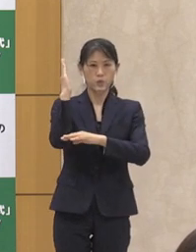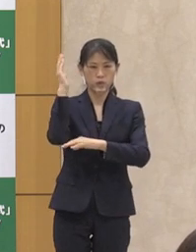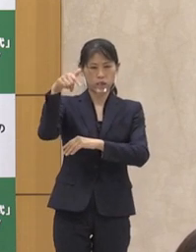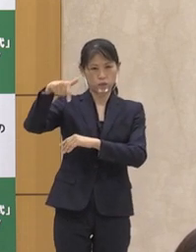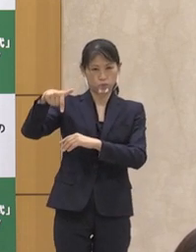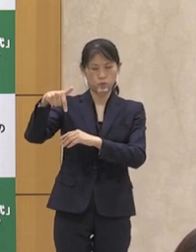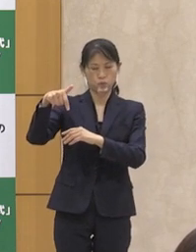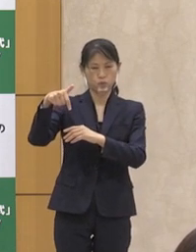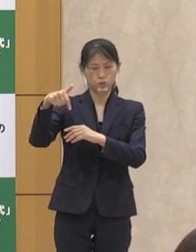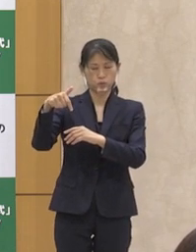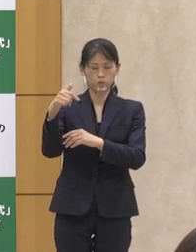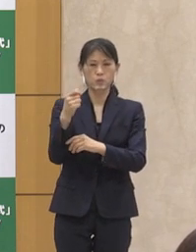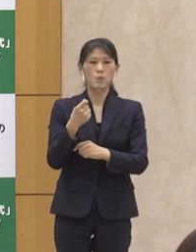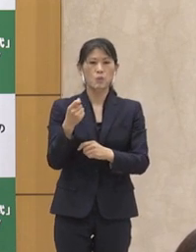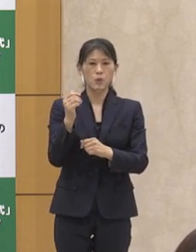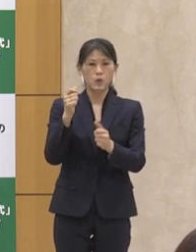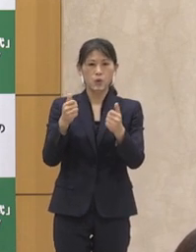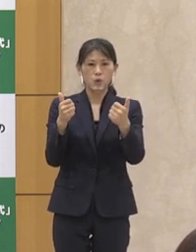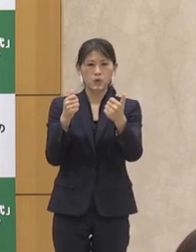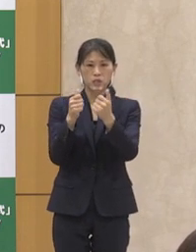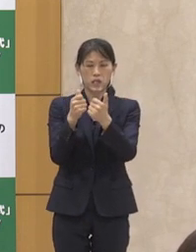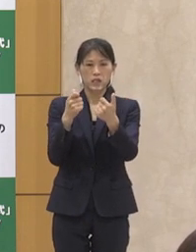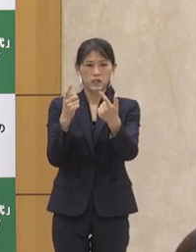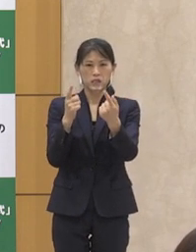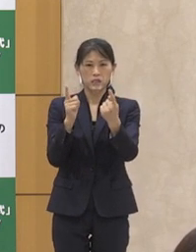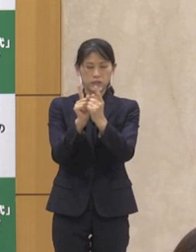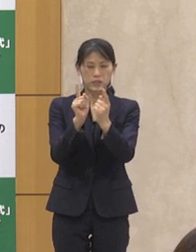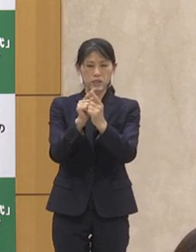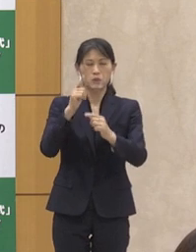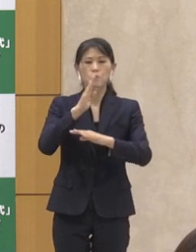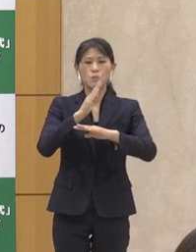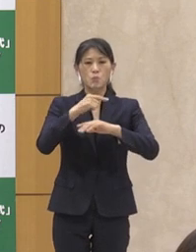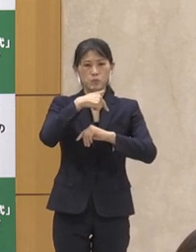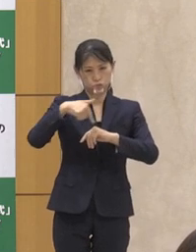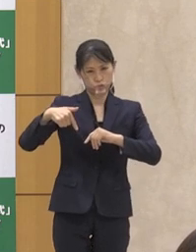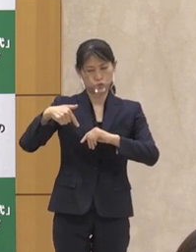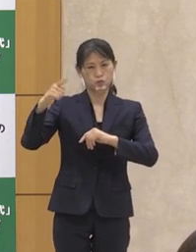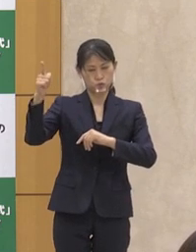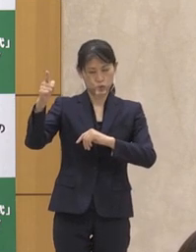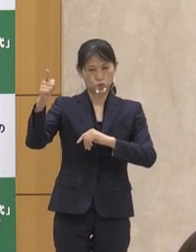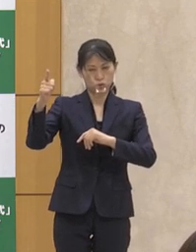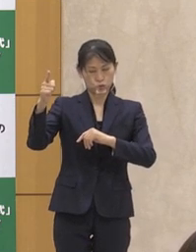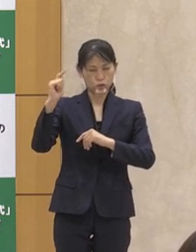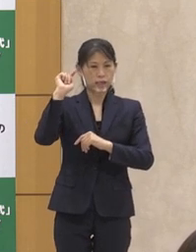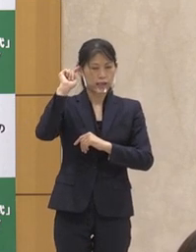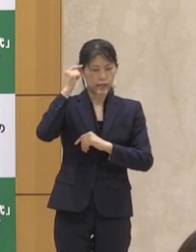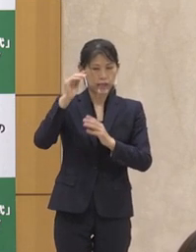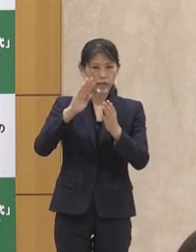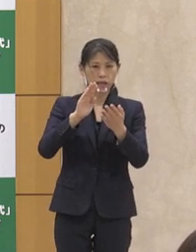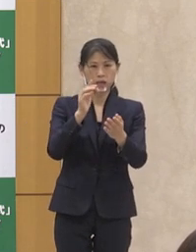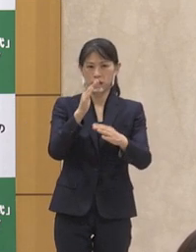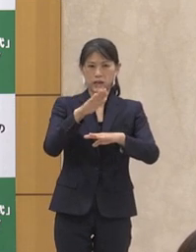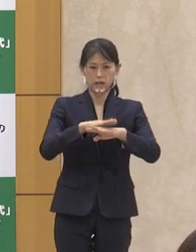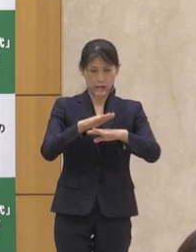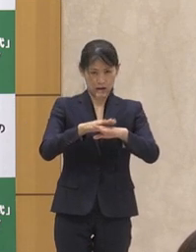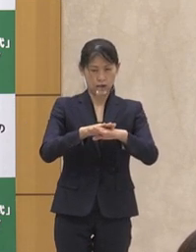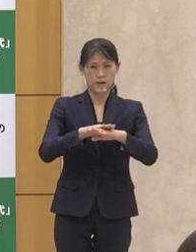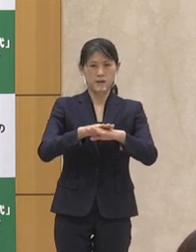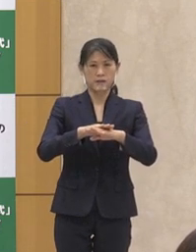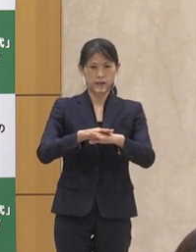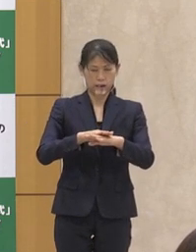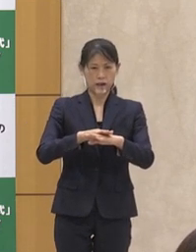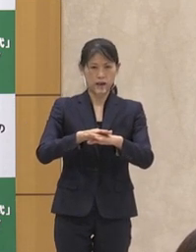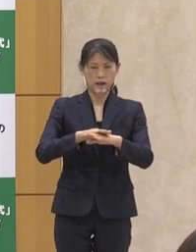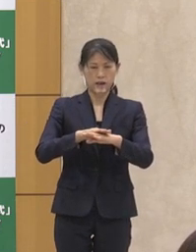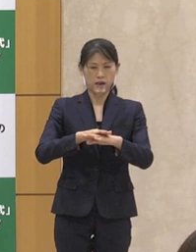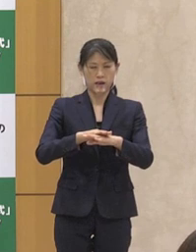において感染状況を示すステージの考え方あるいはその移行を検知